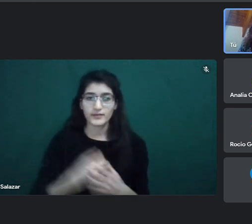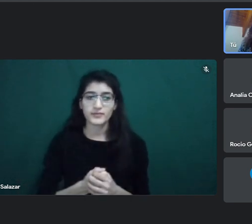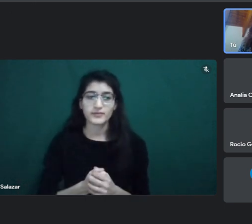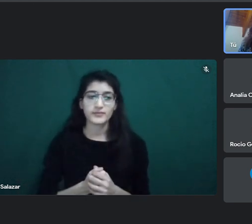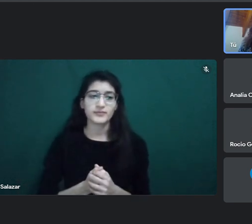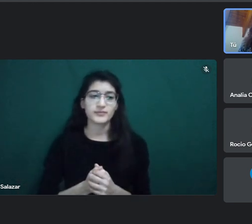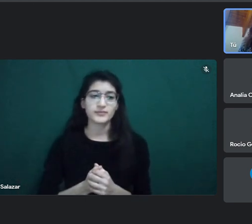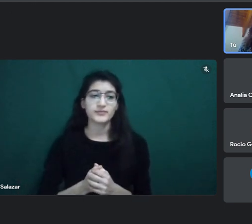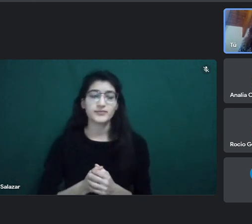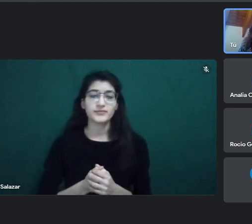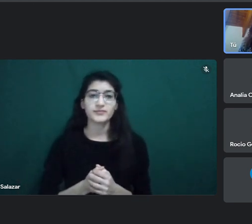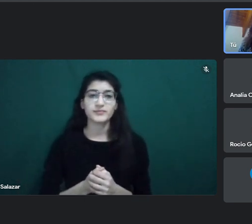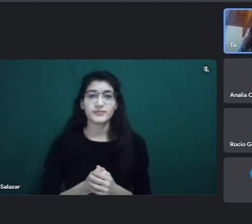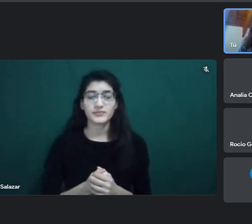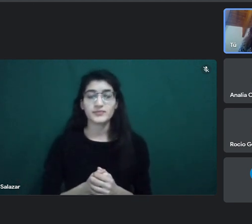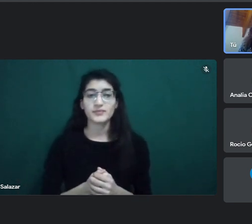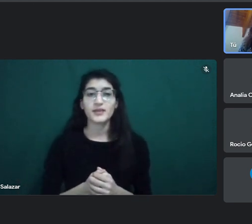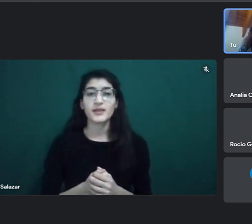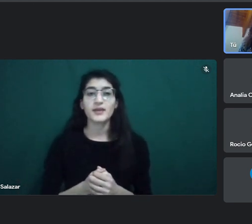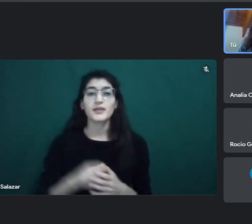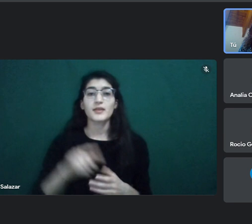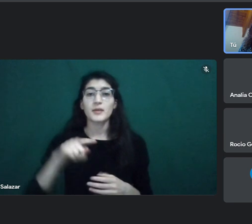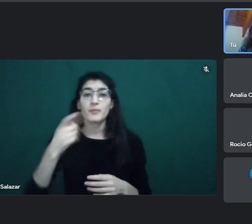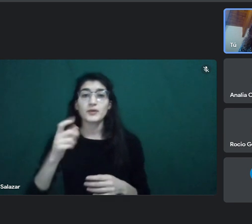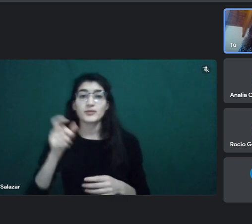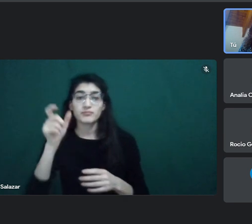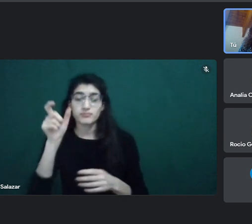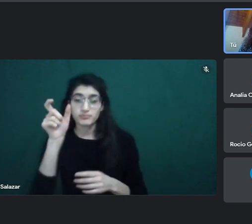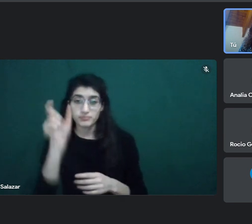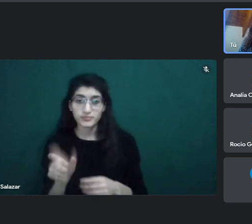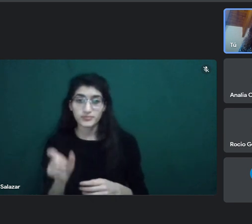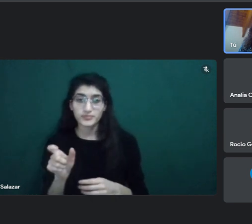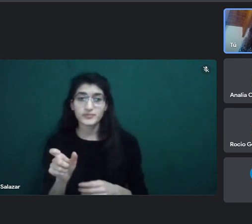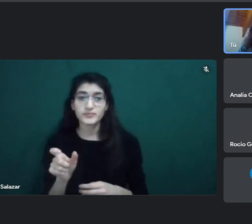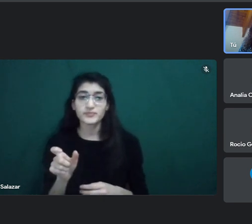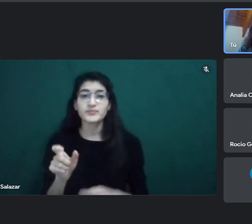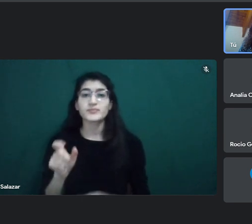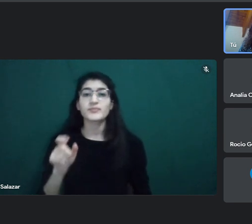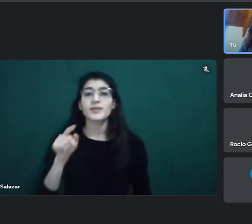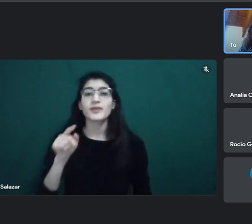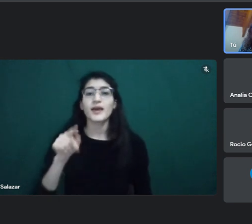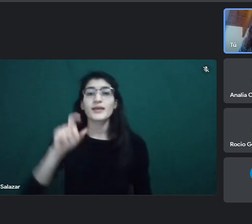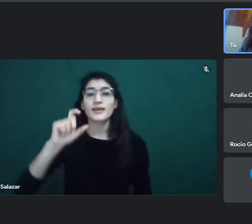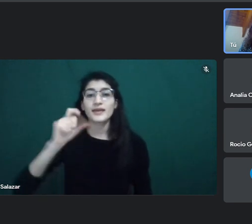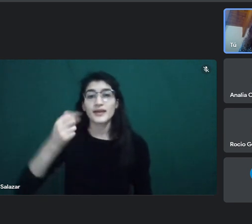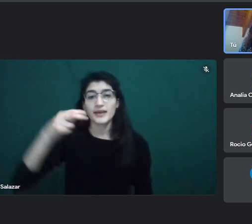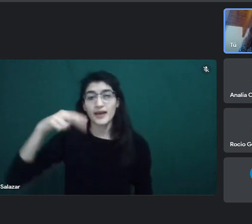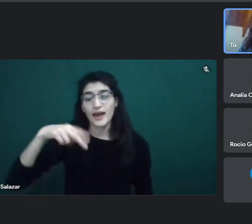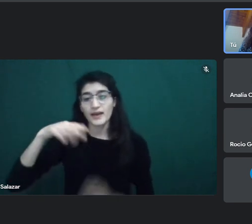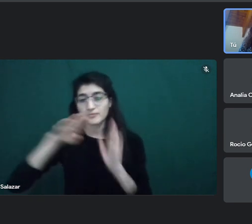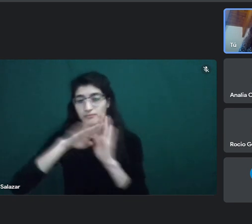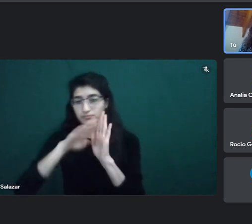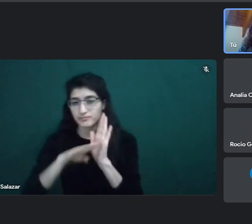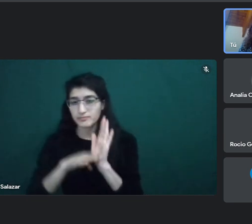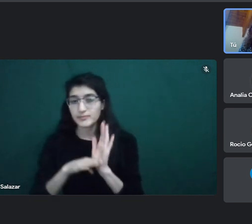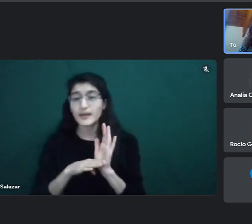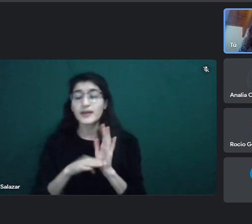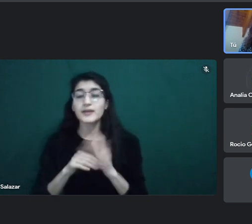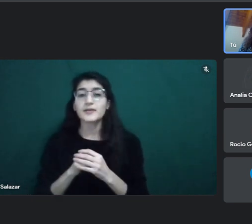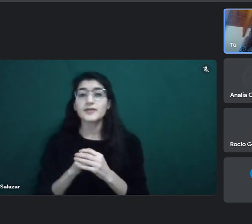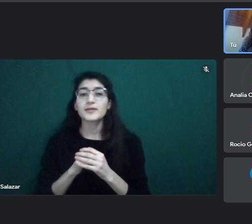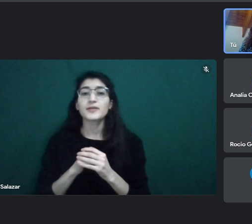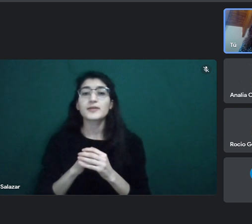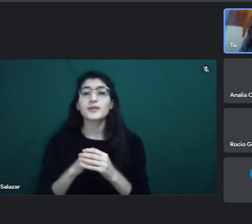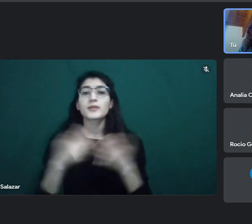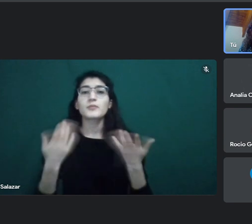Para posibilidades, permisos, tenemos can y may, ¿sí? O could y might, que sería podría,